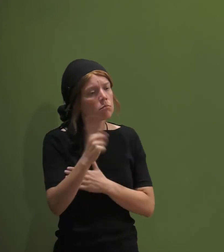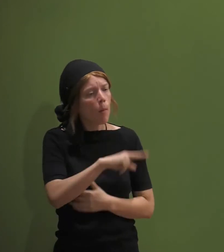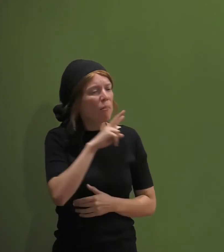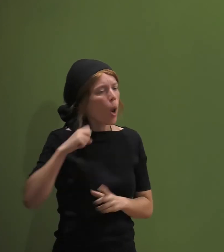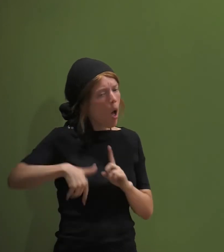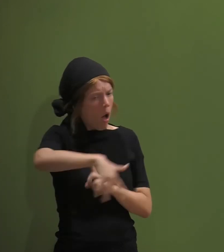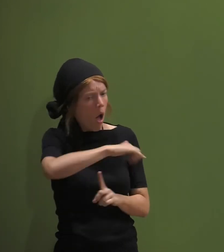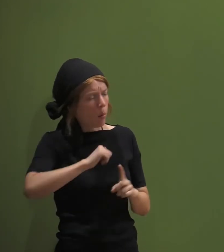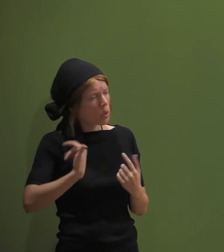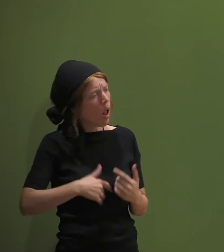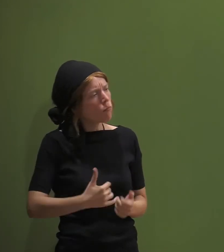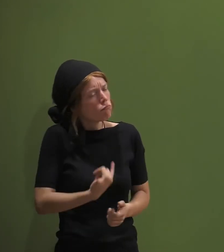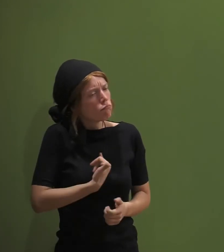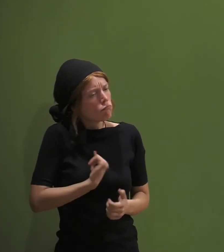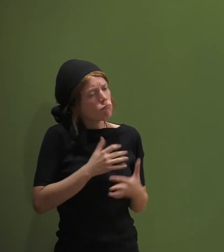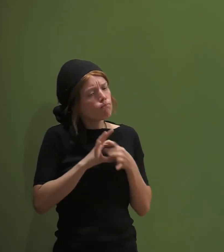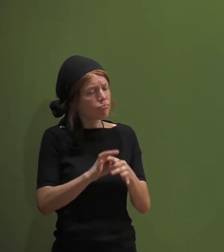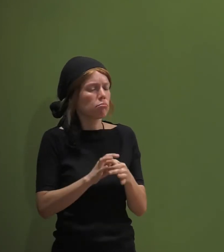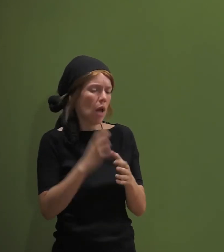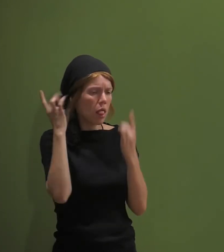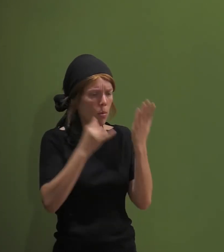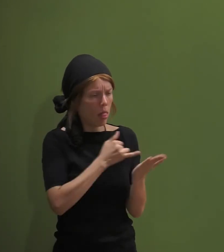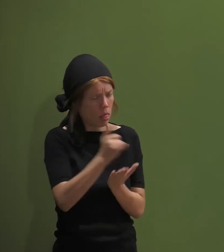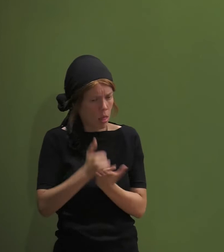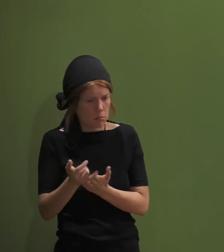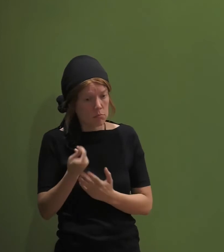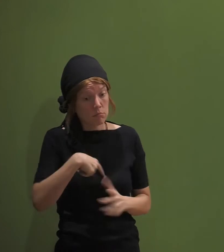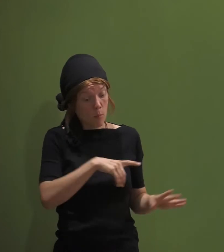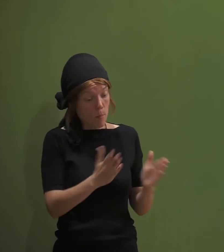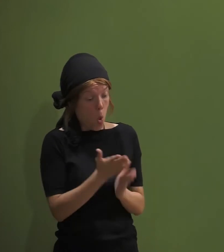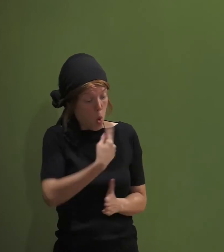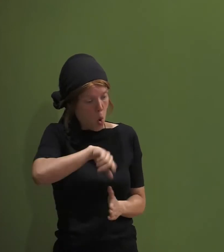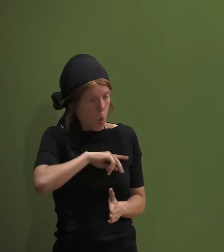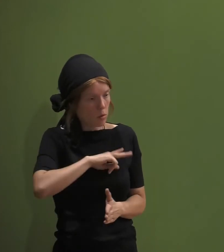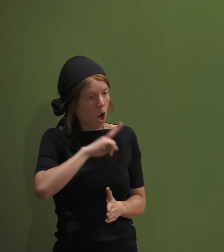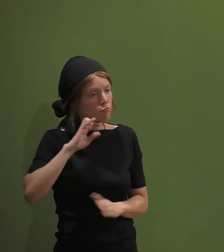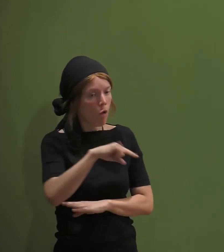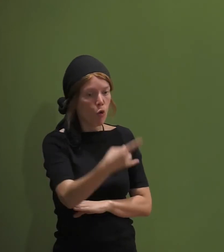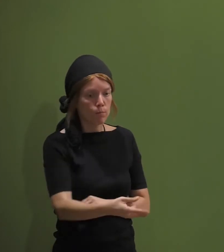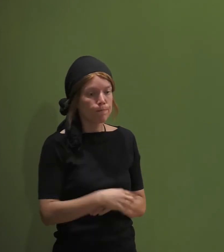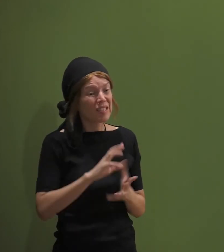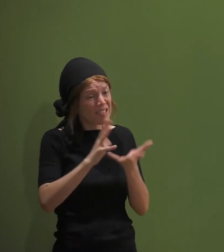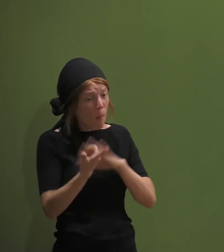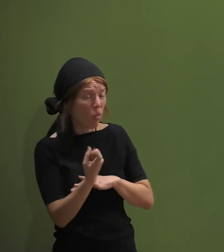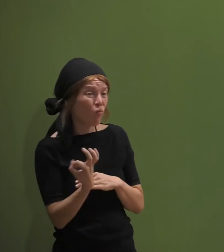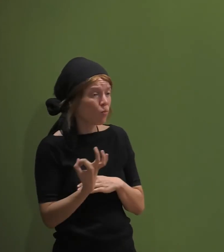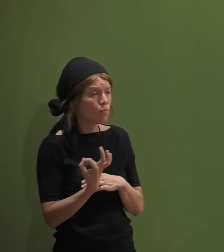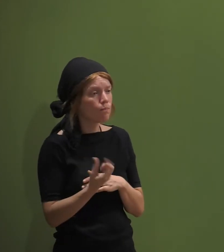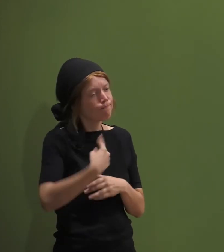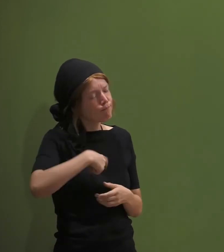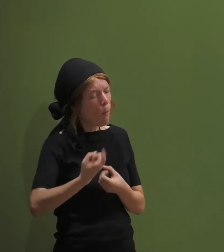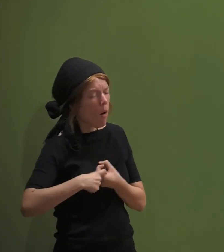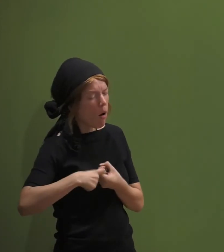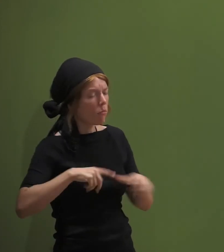valores ambientales muy ligados a la actividad agraria y que pueden revalorizar nuestras producciones. Este cambio necesita de la participación